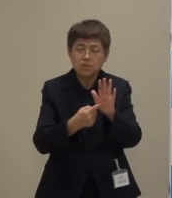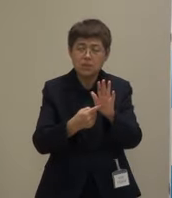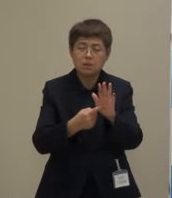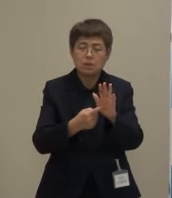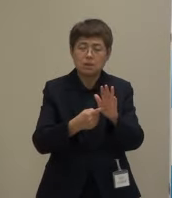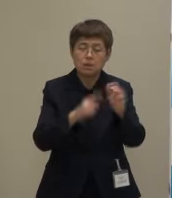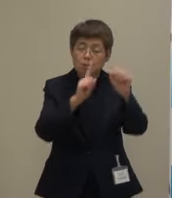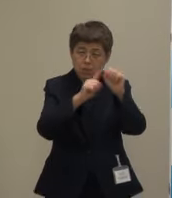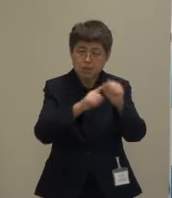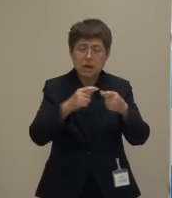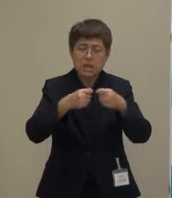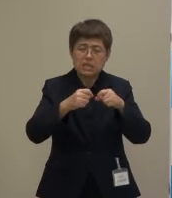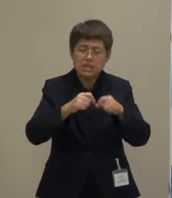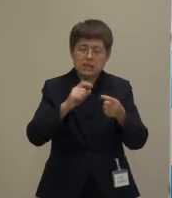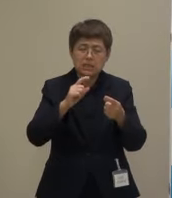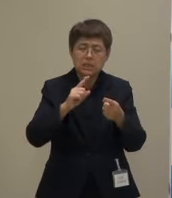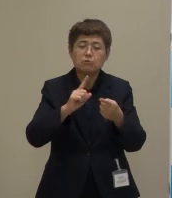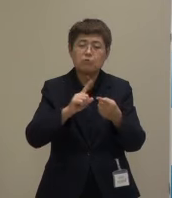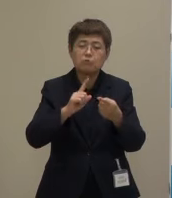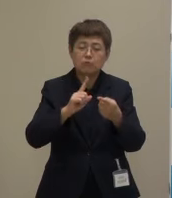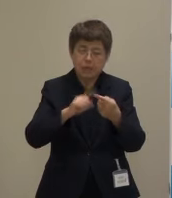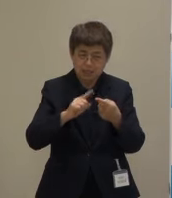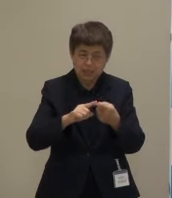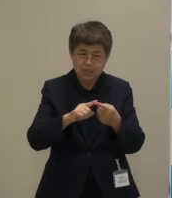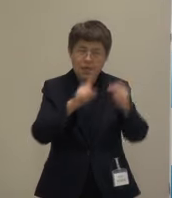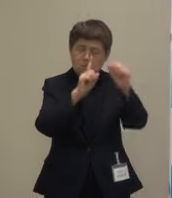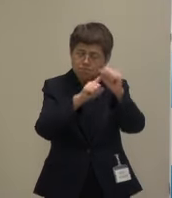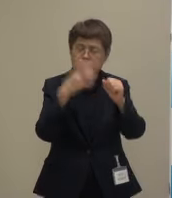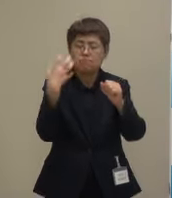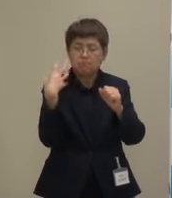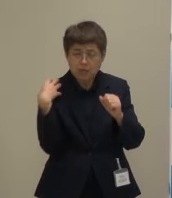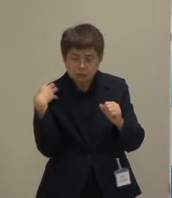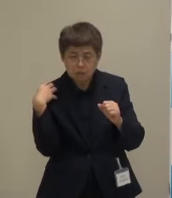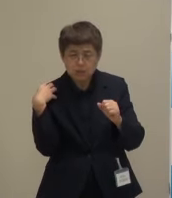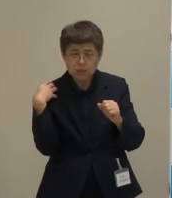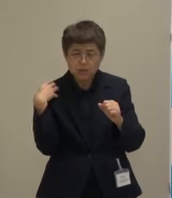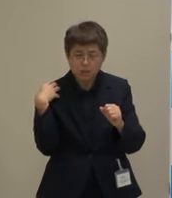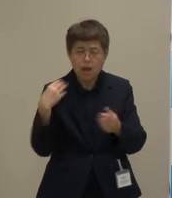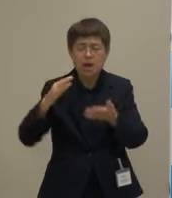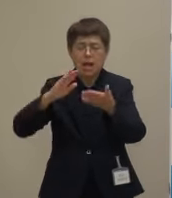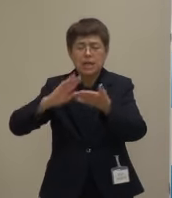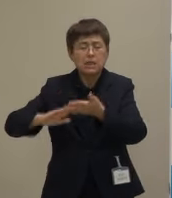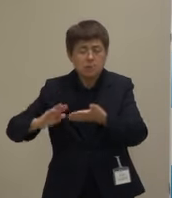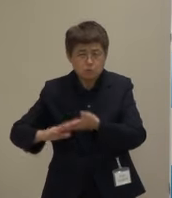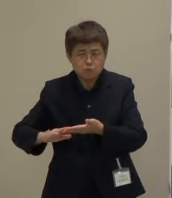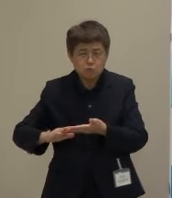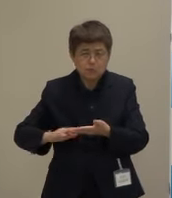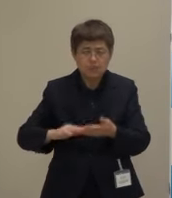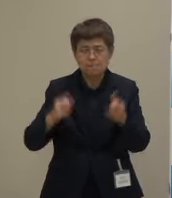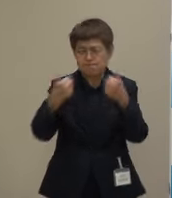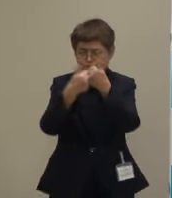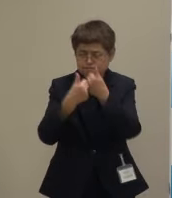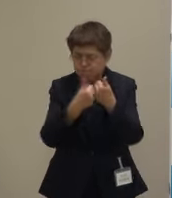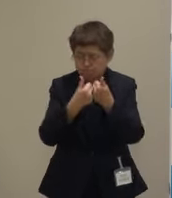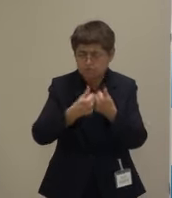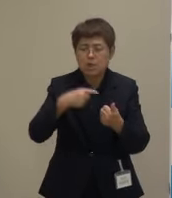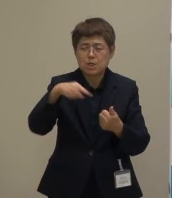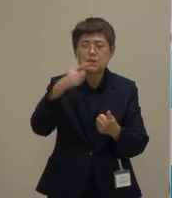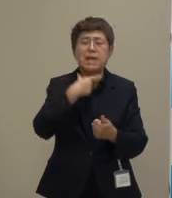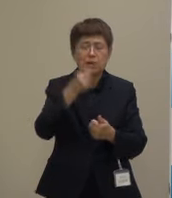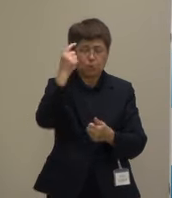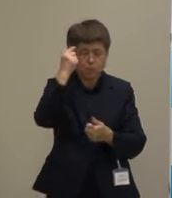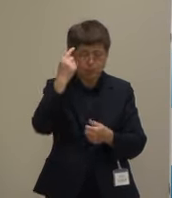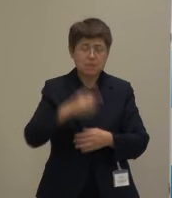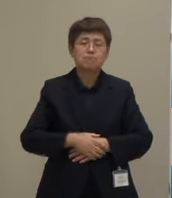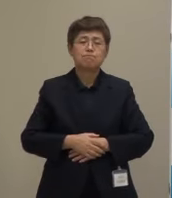策、協定の期間、目標、役割などについて引き続き鋭意協議していきたいと考え